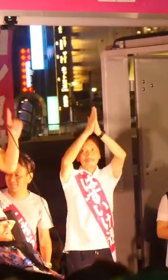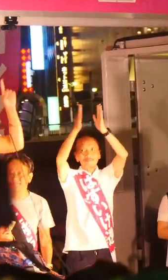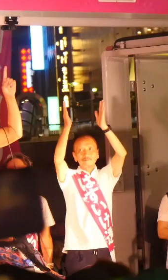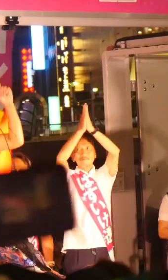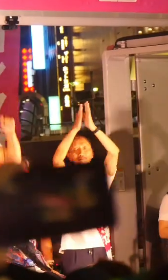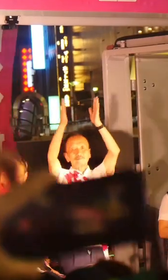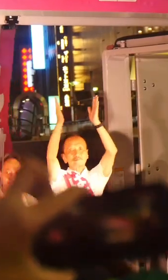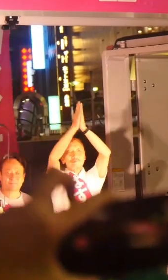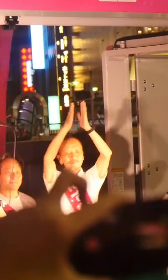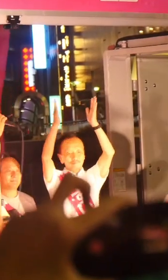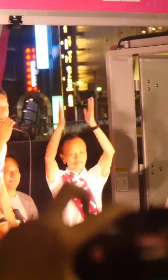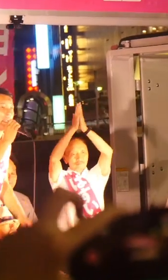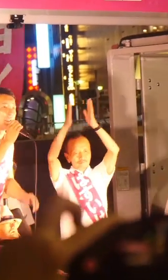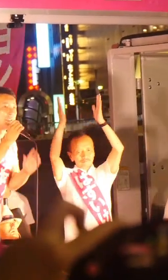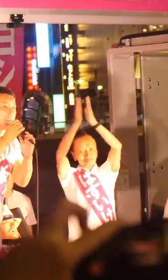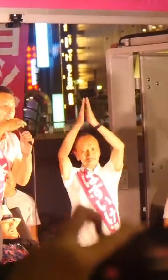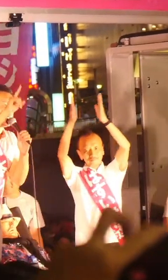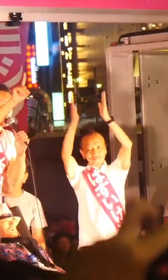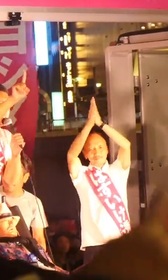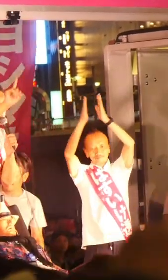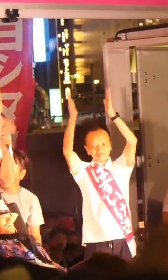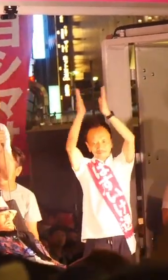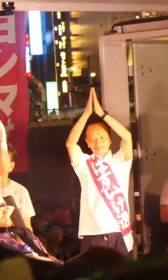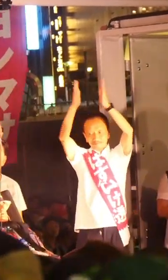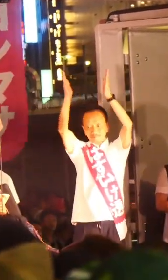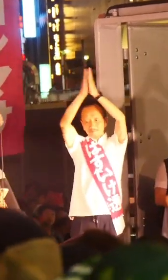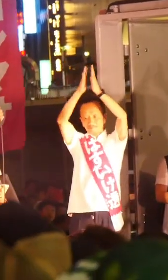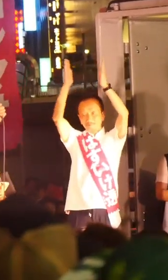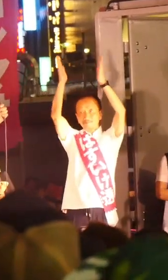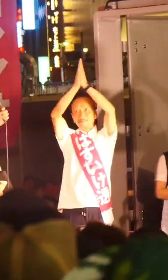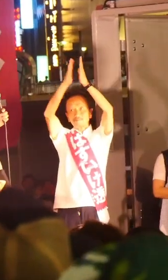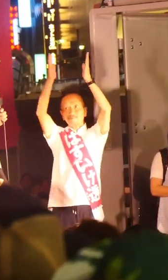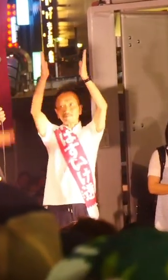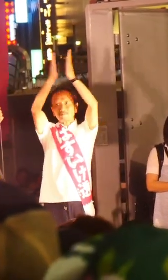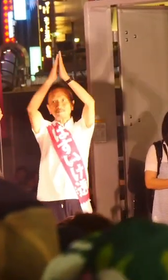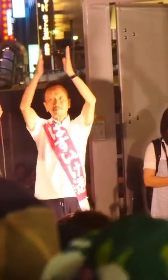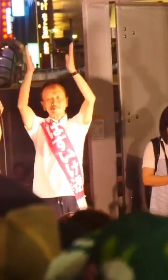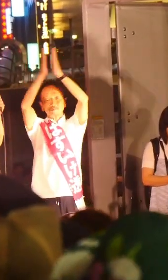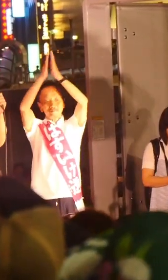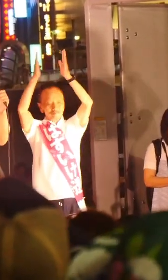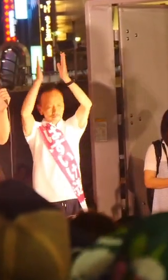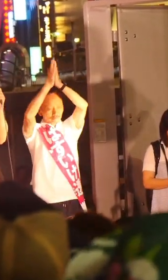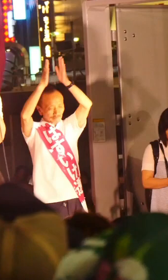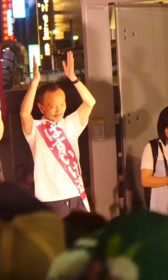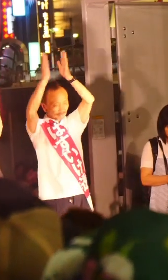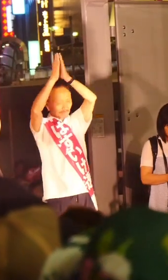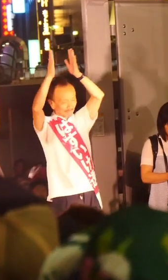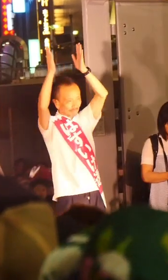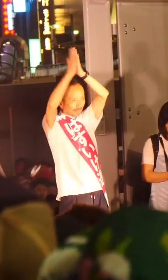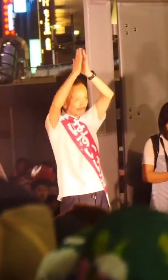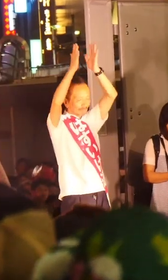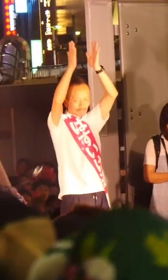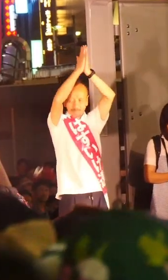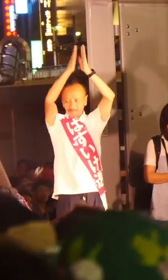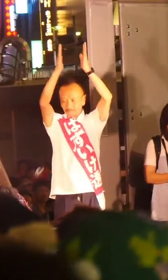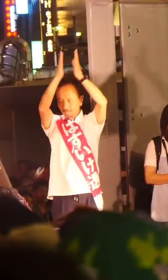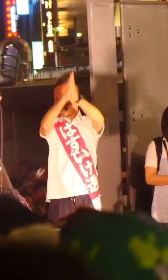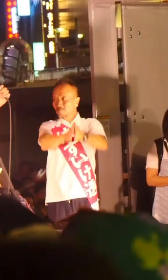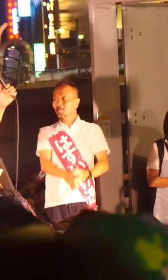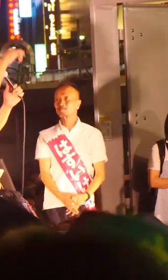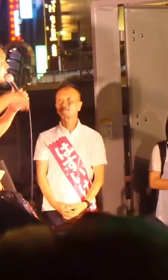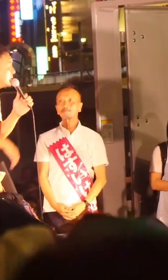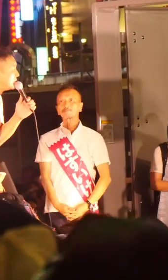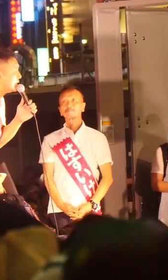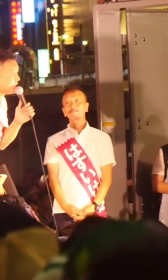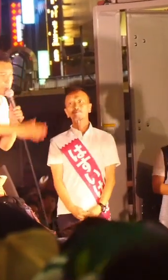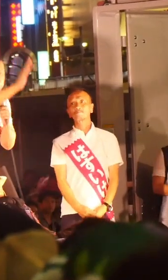山本太郎、国会今回1議席を守るためだけだったら東京選挙区から出てる。だってその方が当選確率